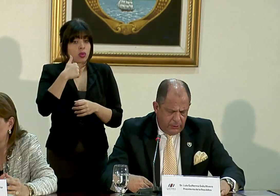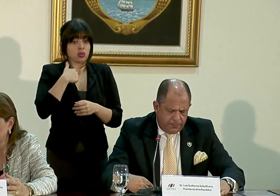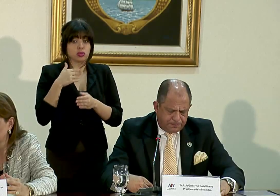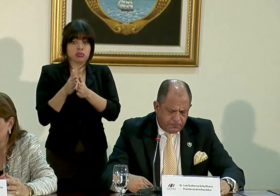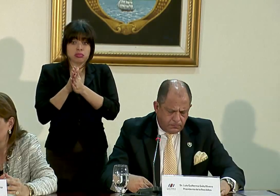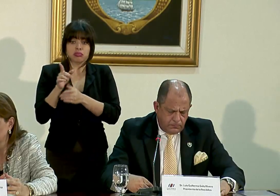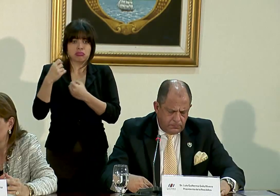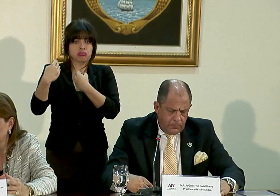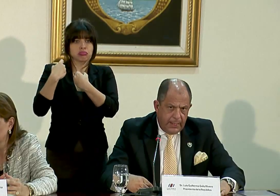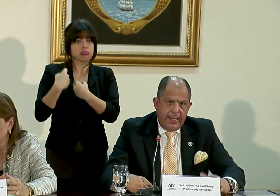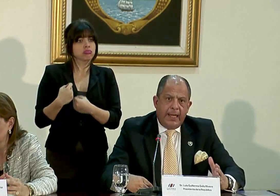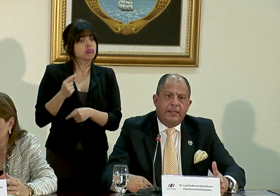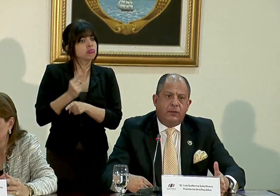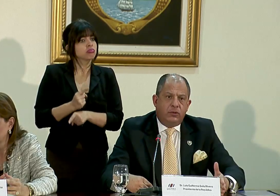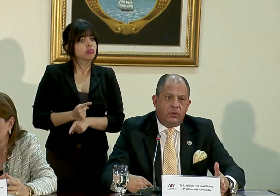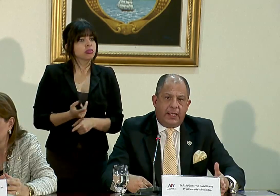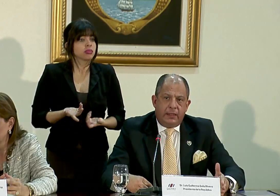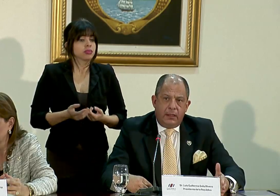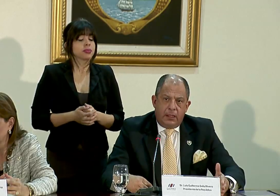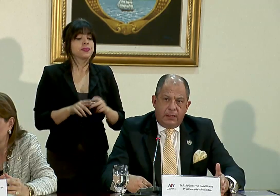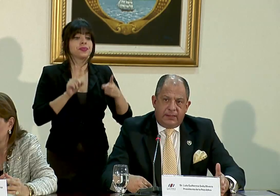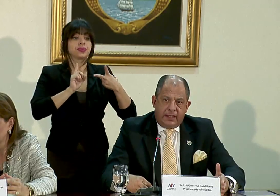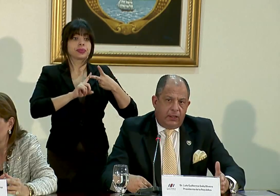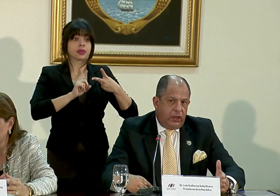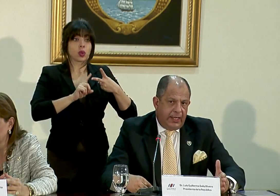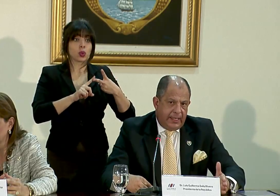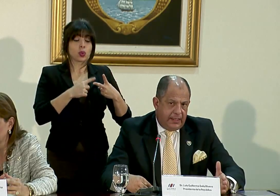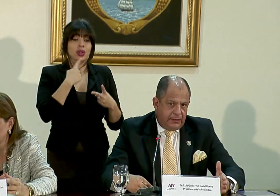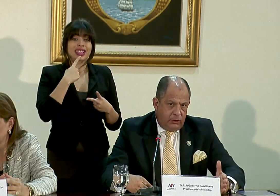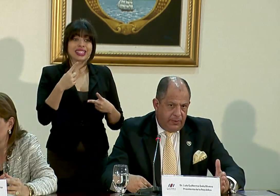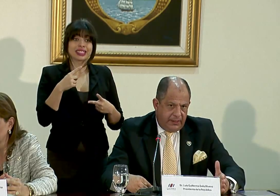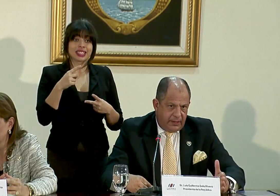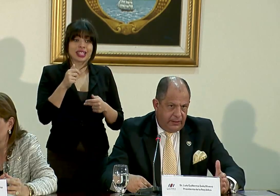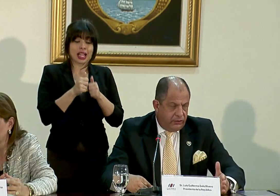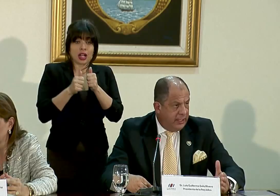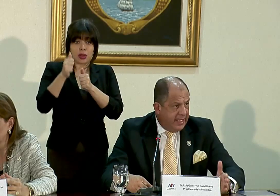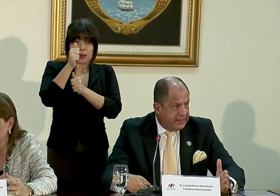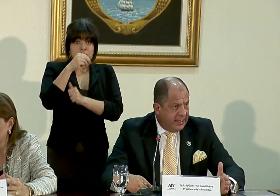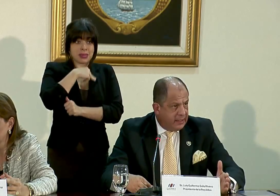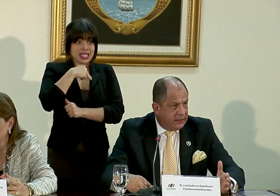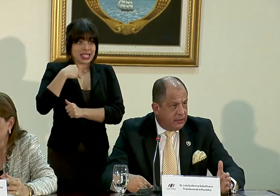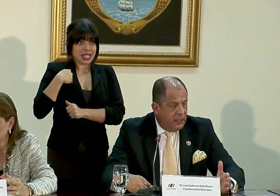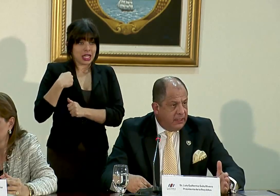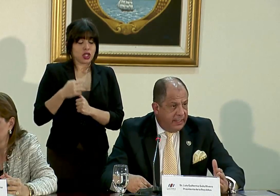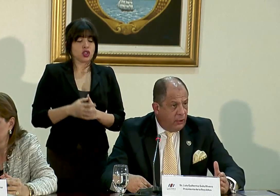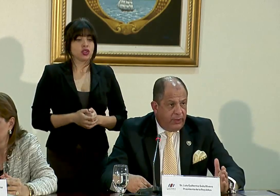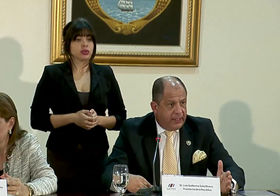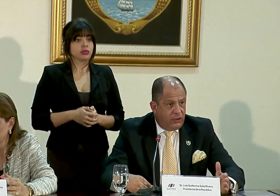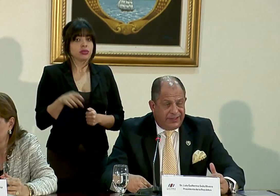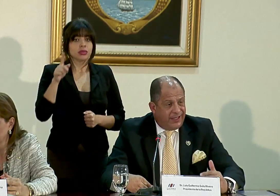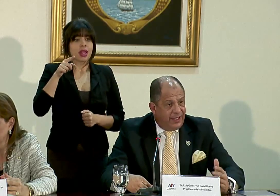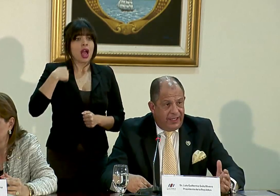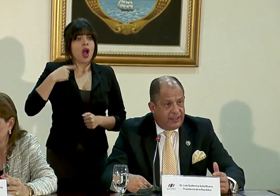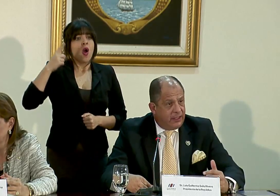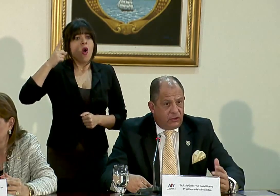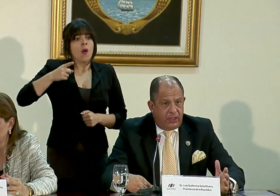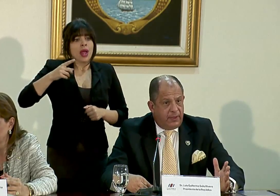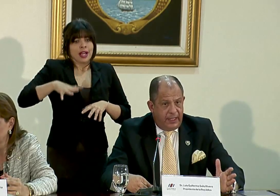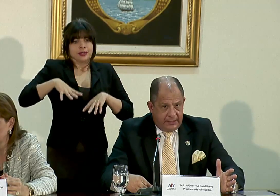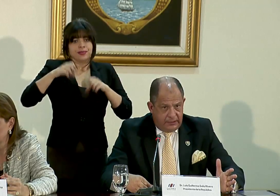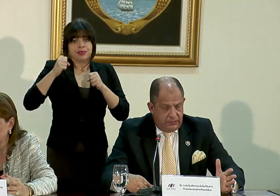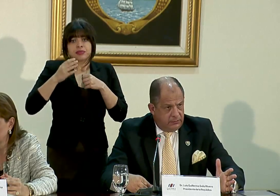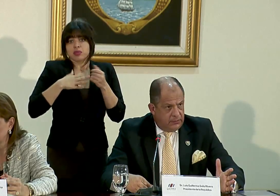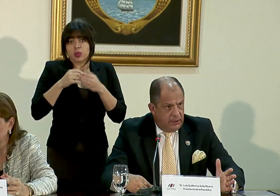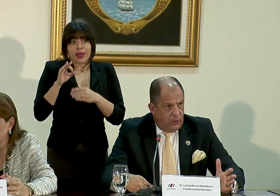lo he requerido. En segundo lugar, decir que los jerarcas de los ministerios y las jerarcas tienen obligaciones adquiridas de